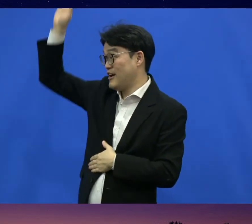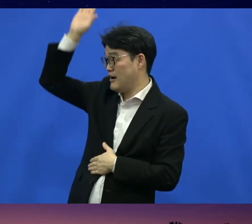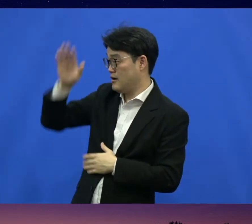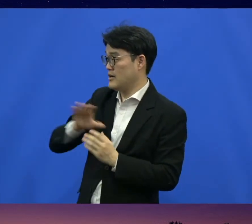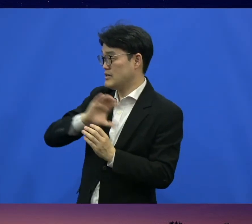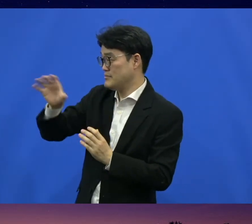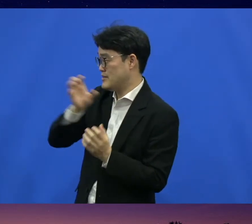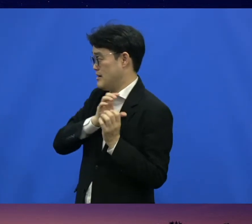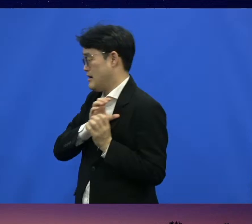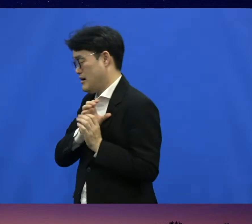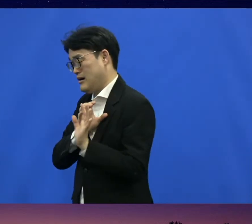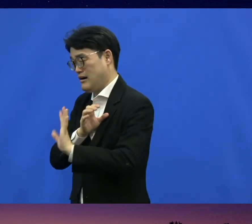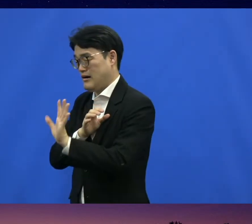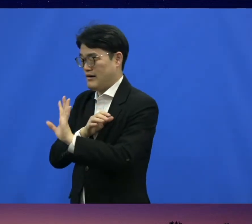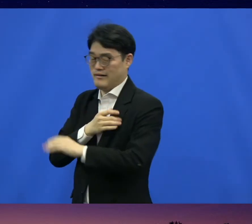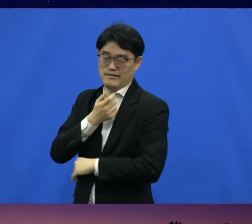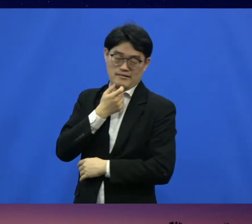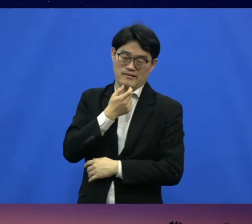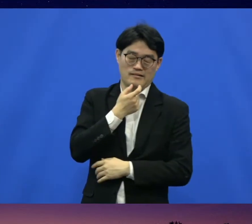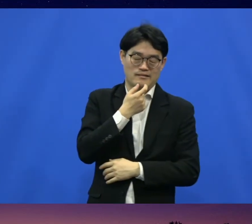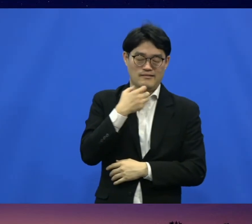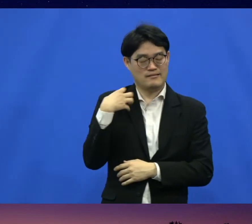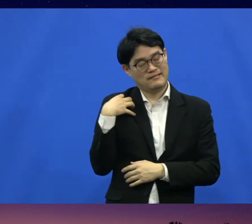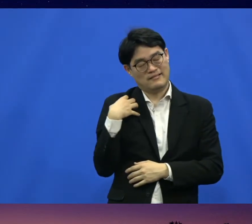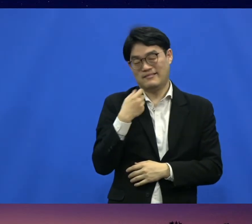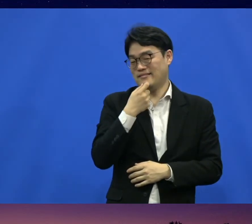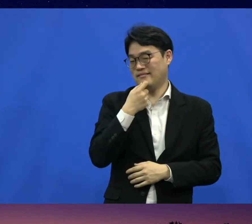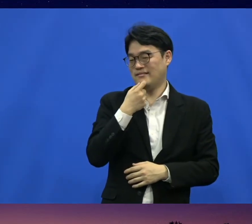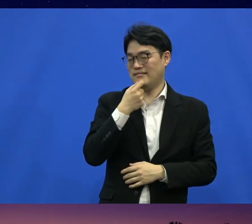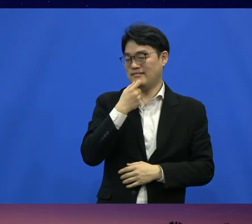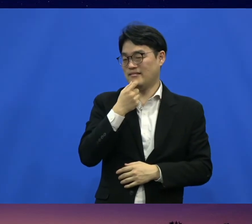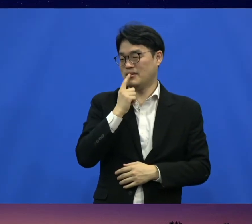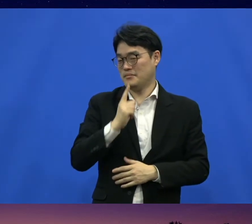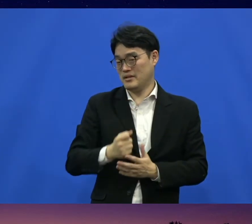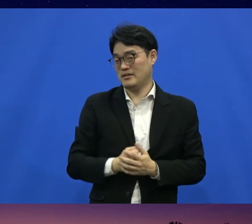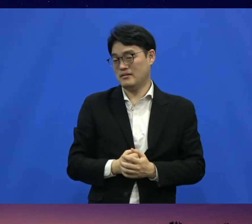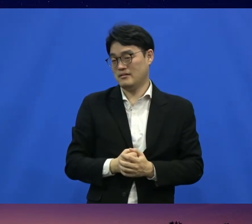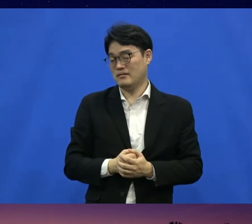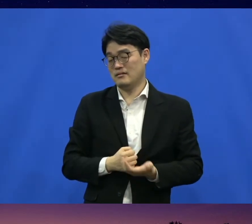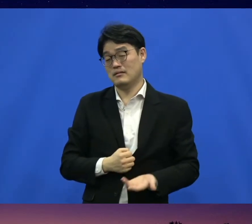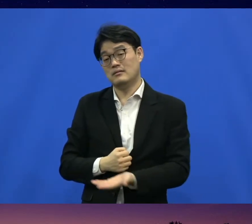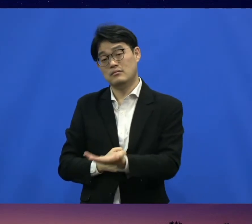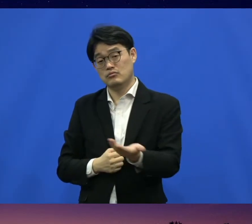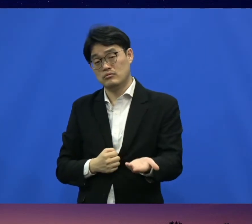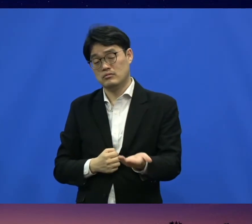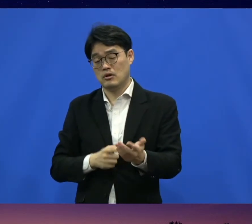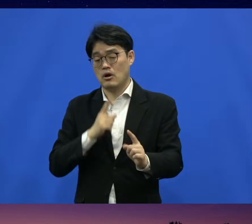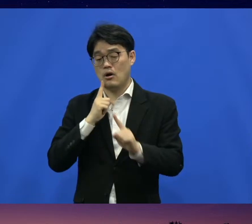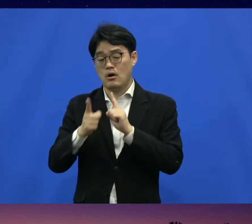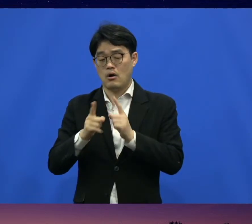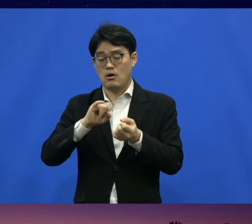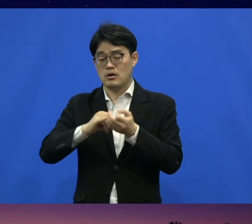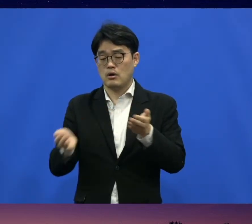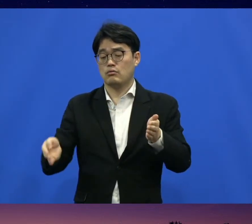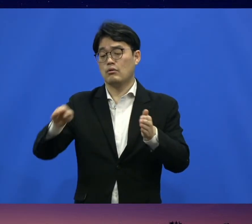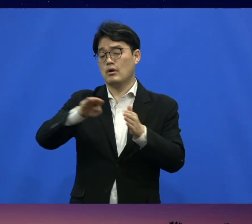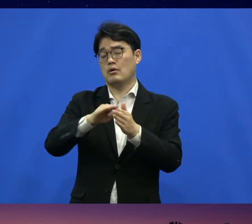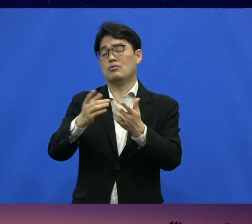위험을 끌어안을 이유가 없다고 생각하는 것입니다. 그런데 여러분, 그 당시에 이 법궤가 그런 거예요. 누군가 간수해야 되는